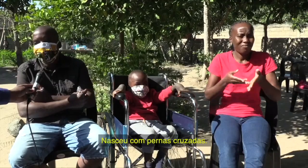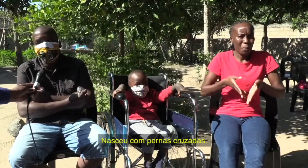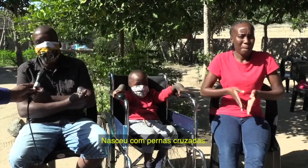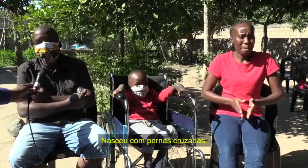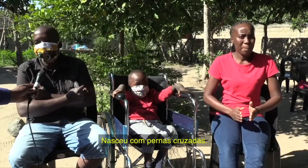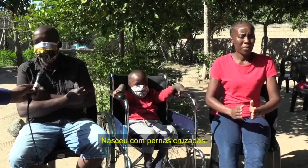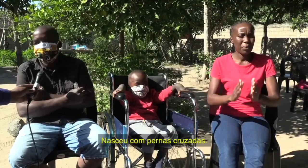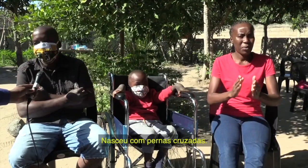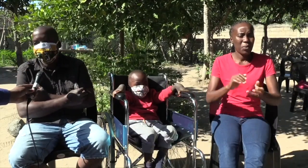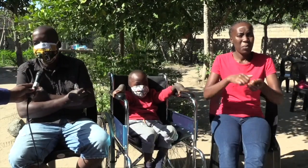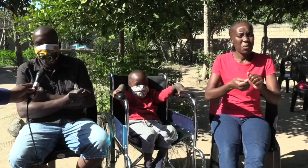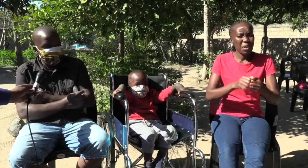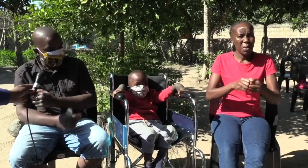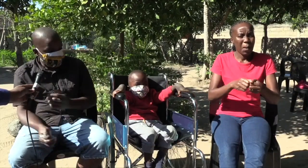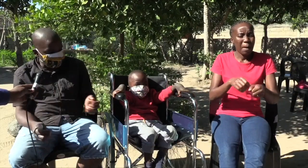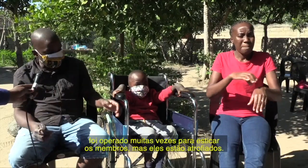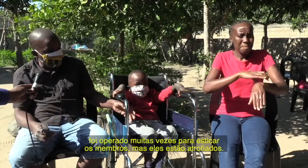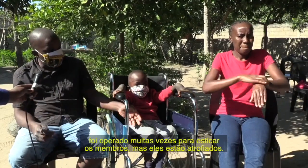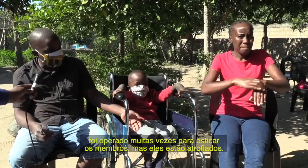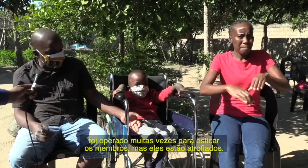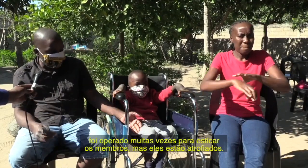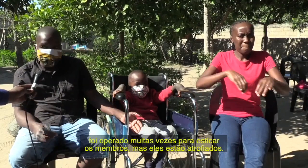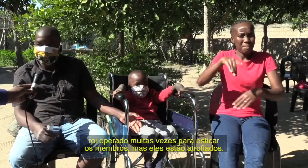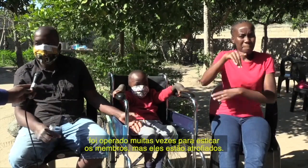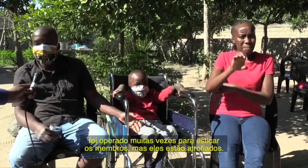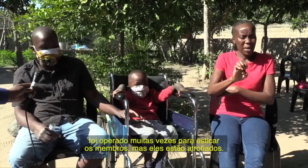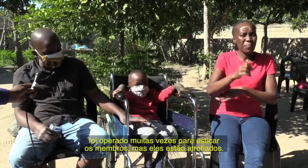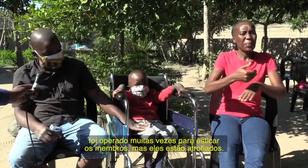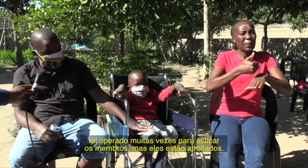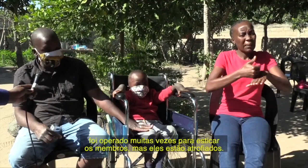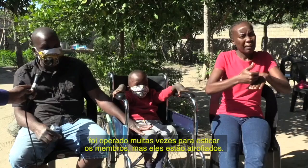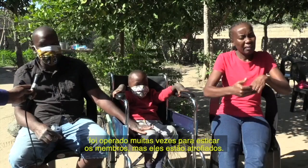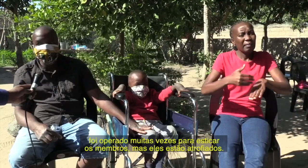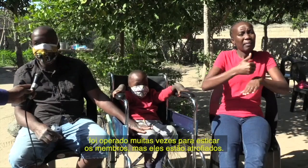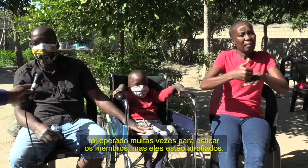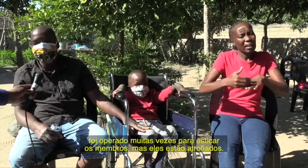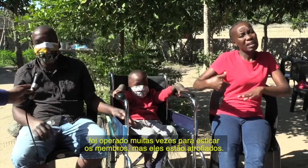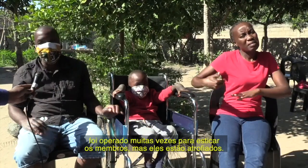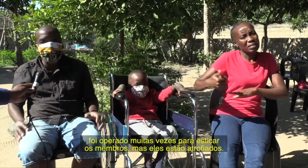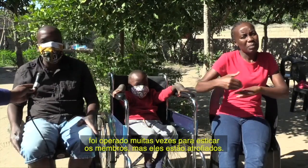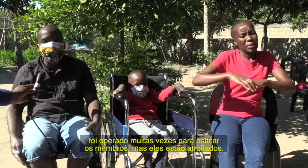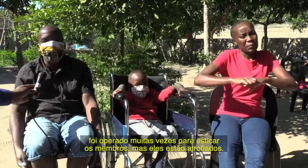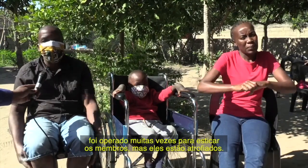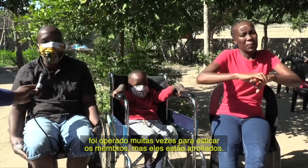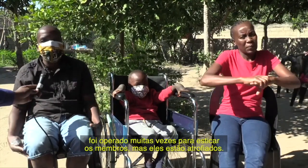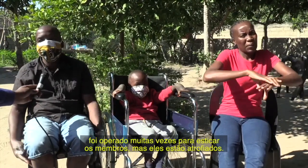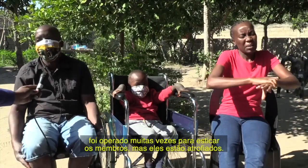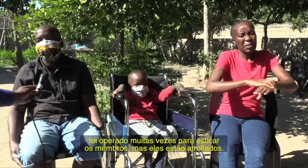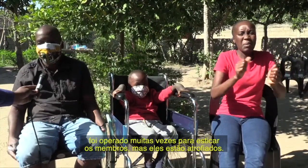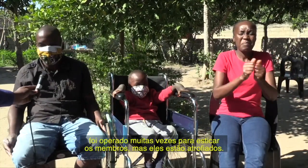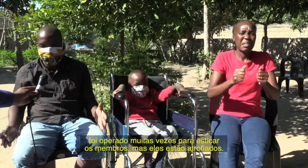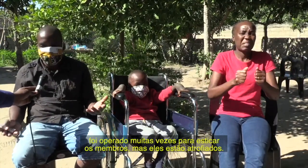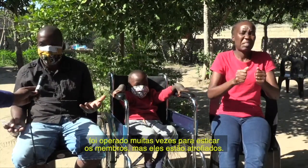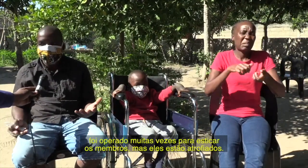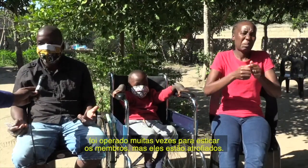pernas cruzadas teve que ter muita operação para tentar esticar os membros só que os membros